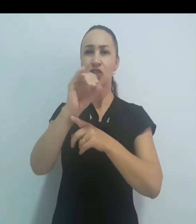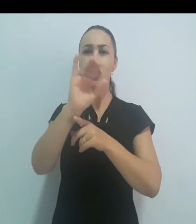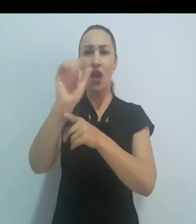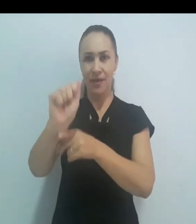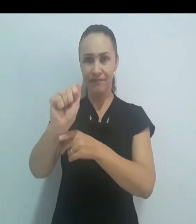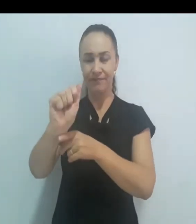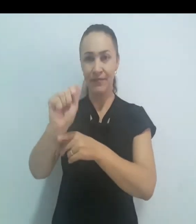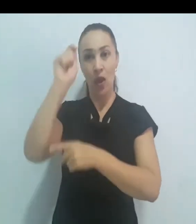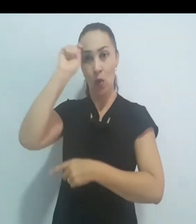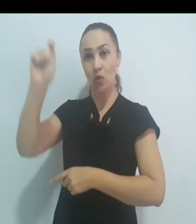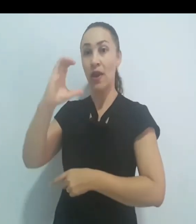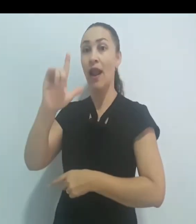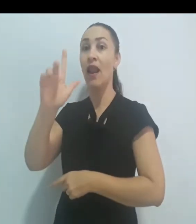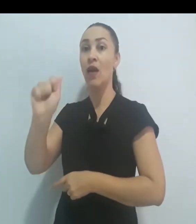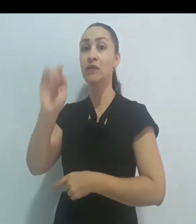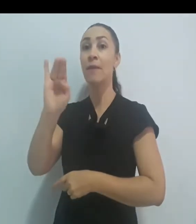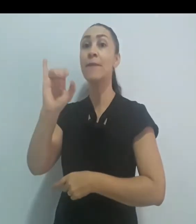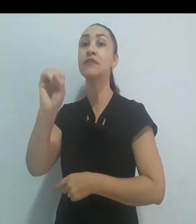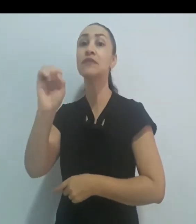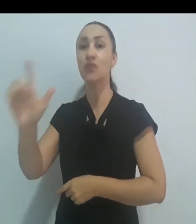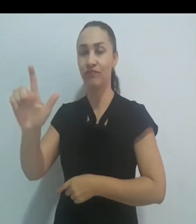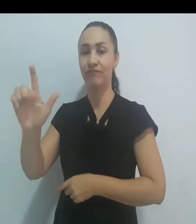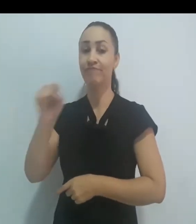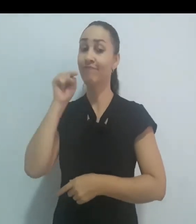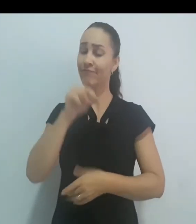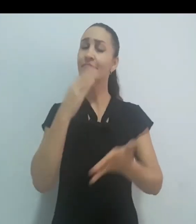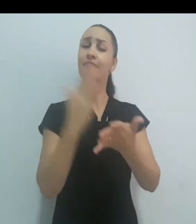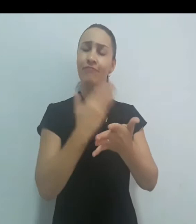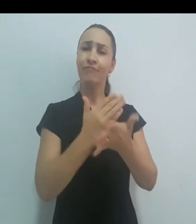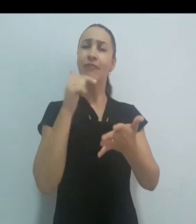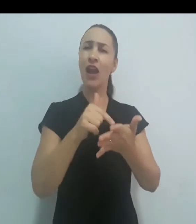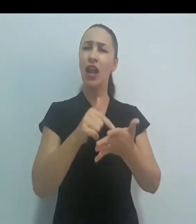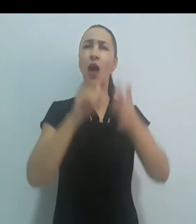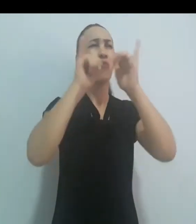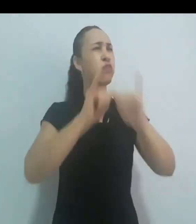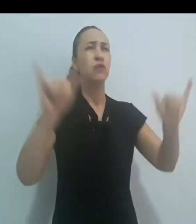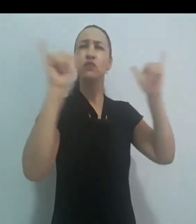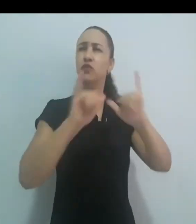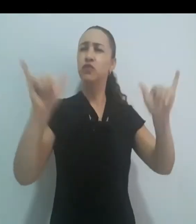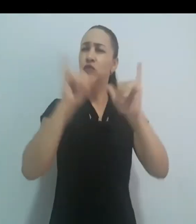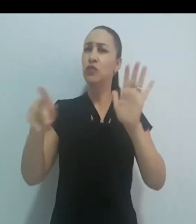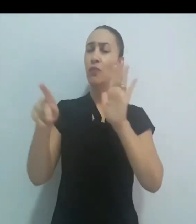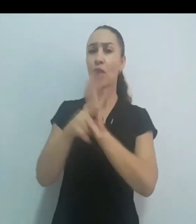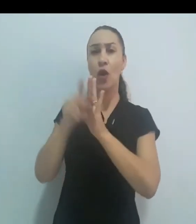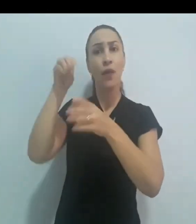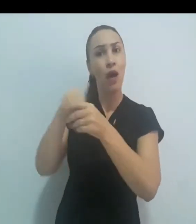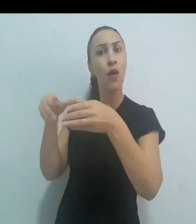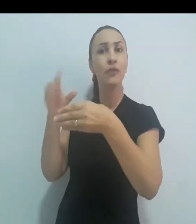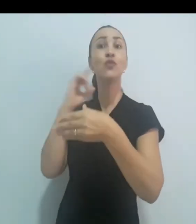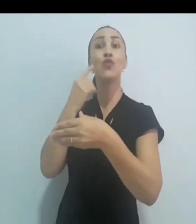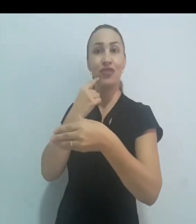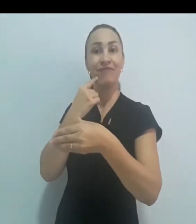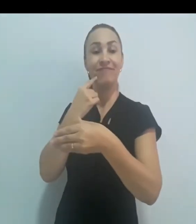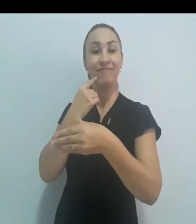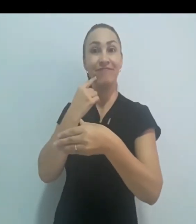que a autora é Cláudia Bisol, e esse livro ele é amplamente divulgado dentro da comunidade